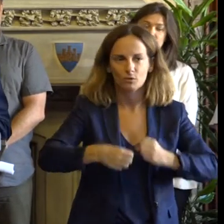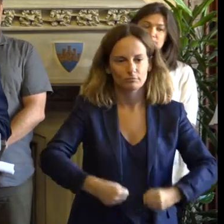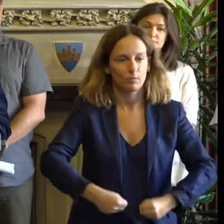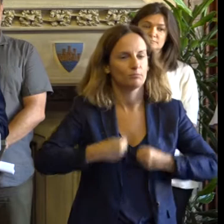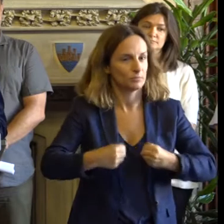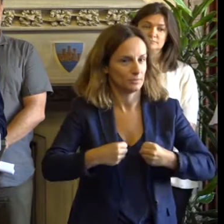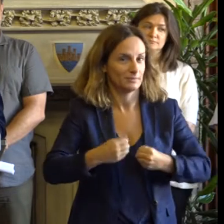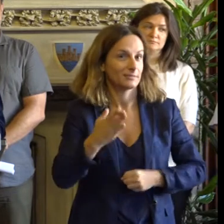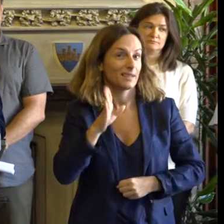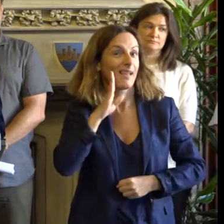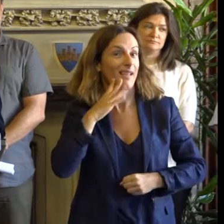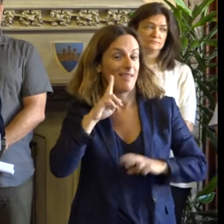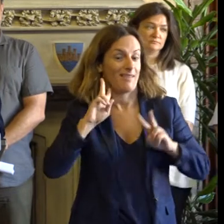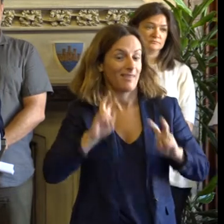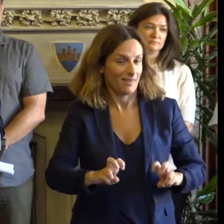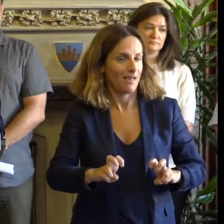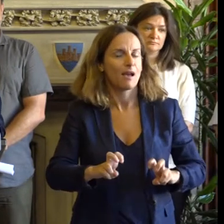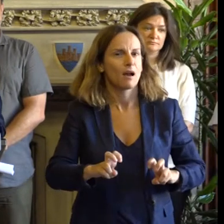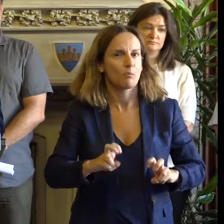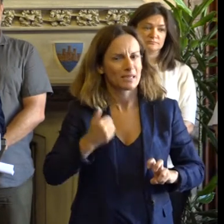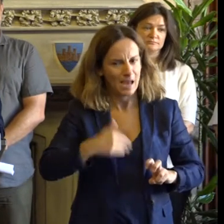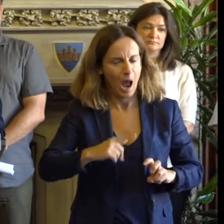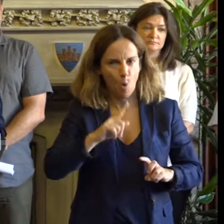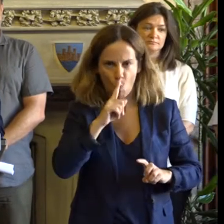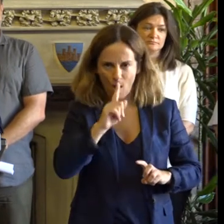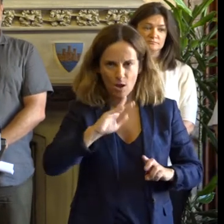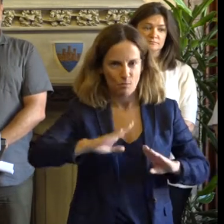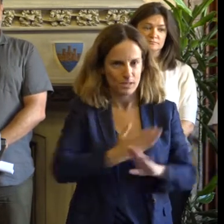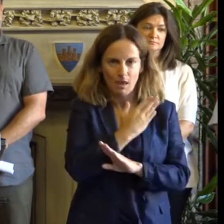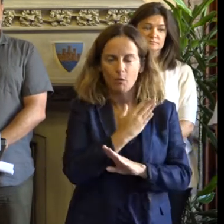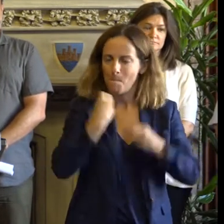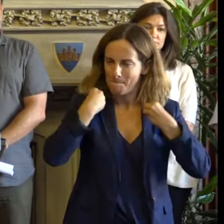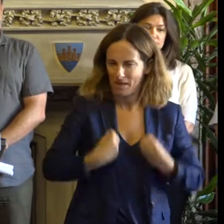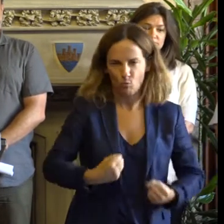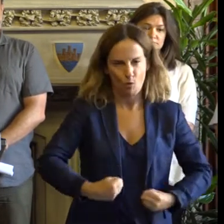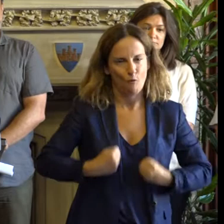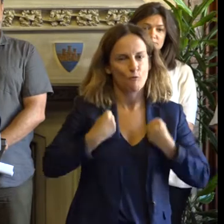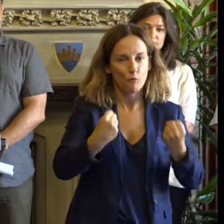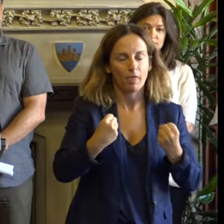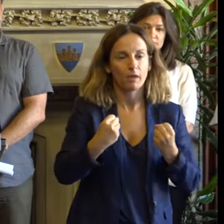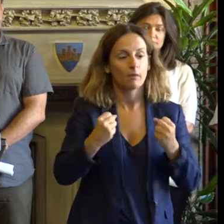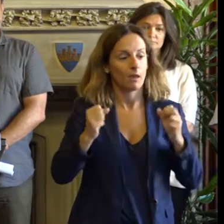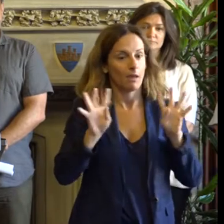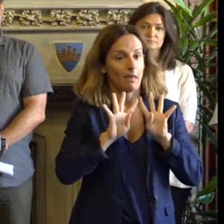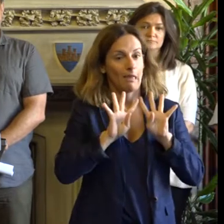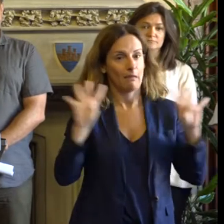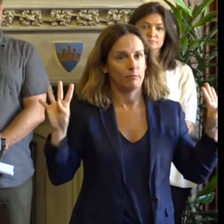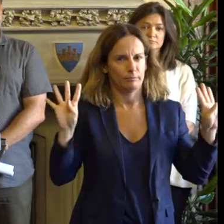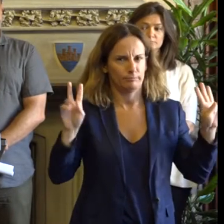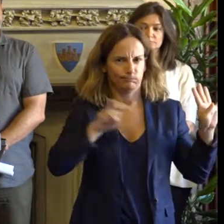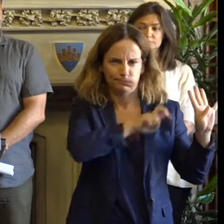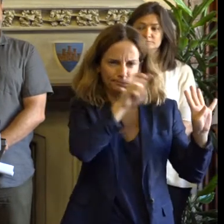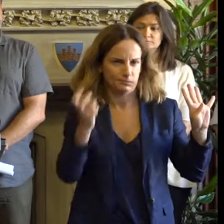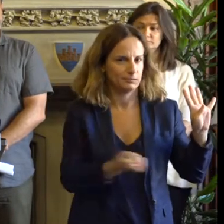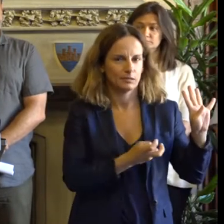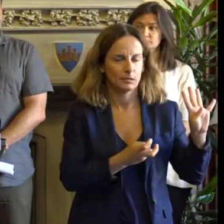empenta, amb la mateixa il·lusió que fa un any, no? Que som un equip plural, que som un equip sòlid i